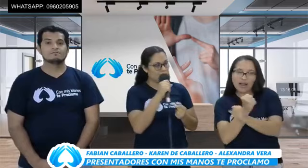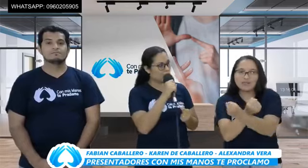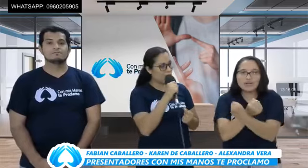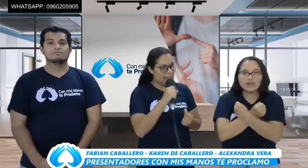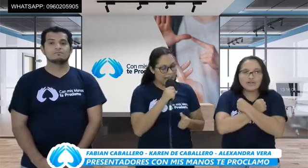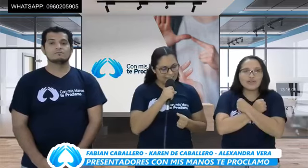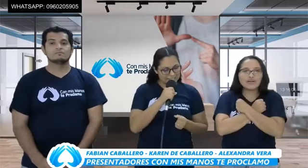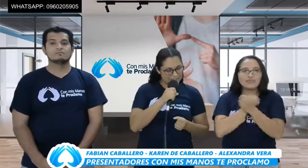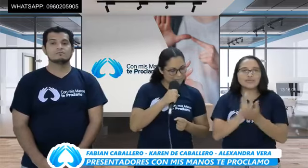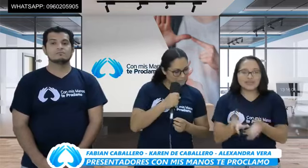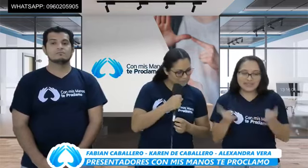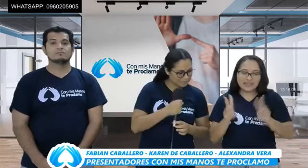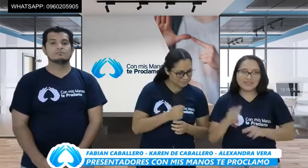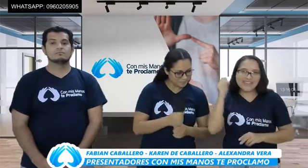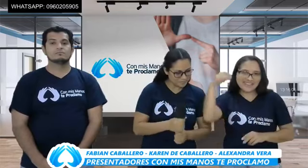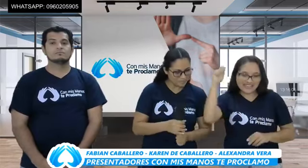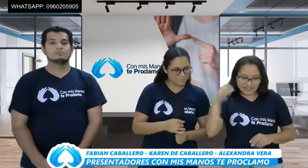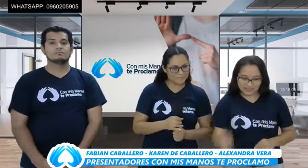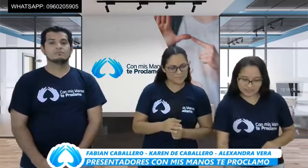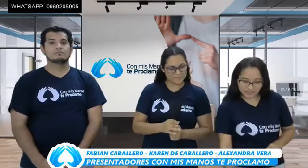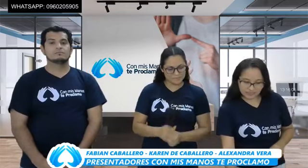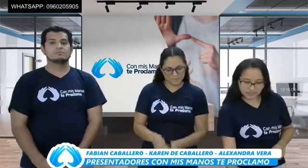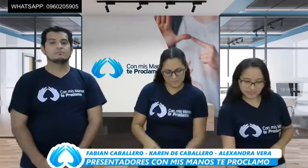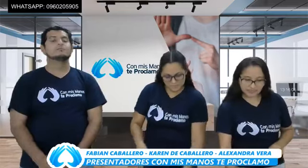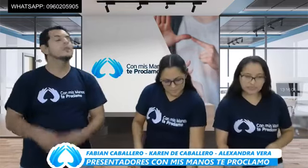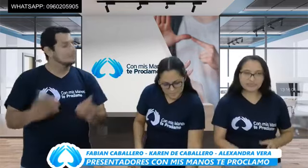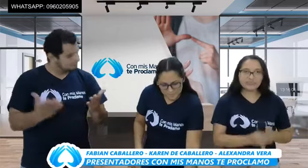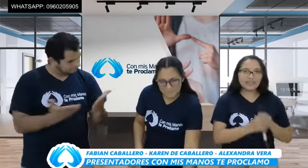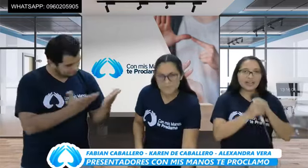dando fruto. Alex.